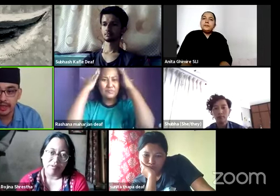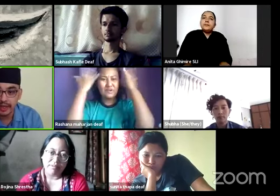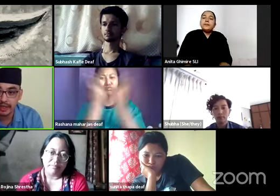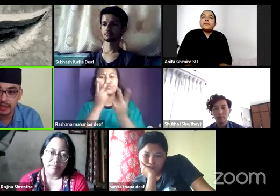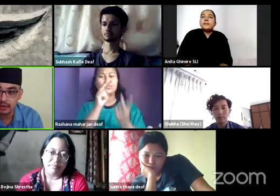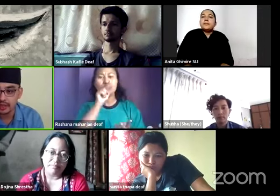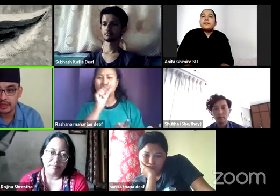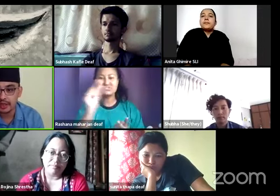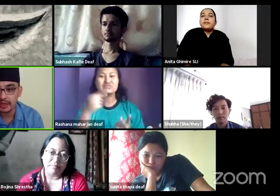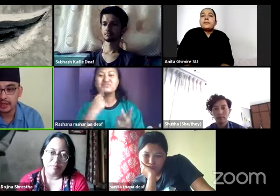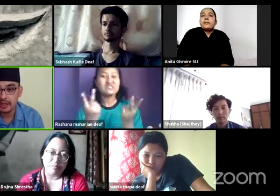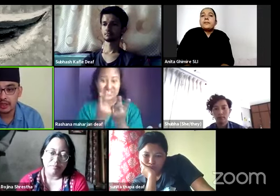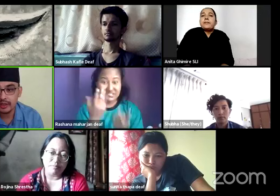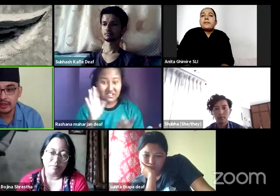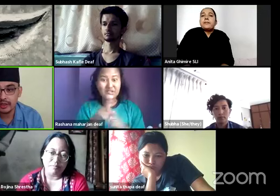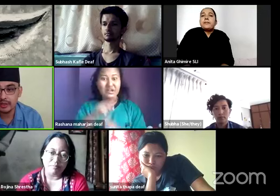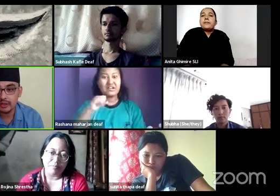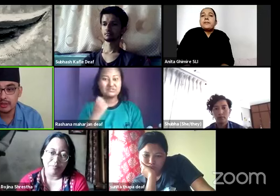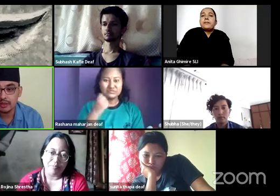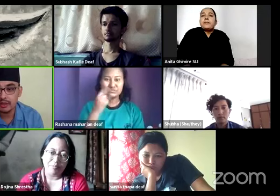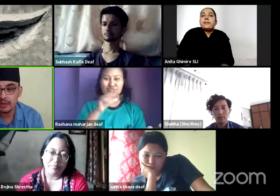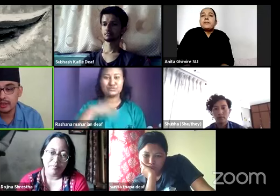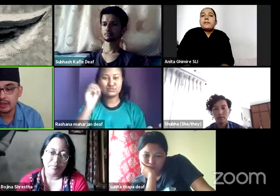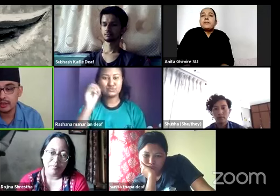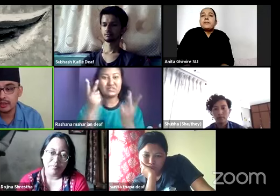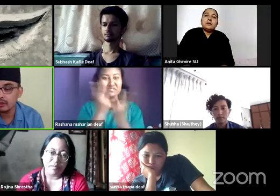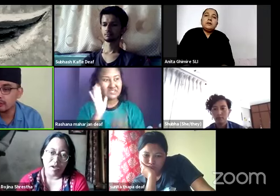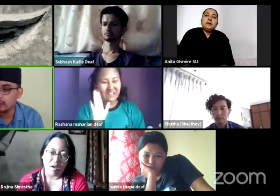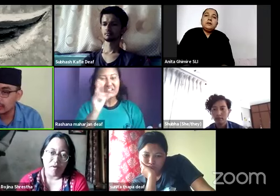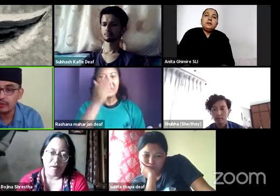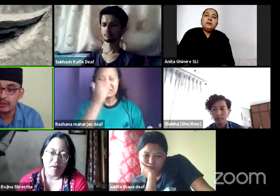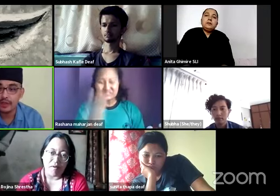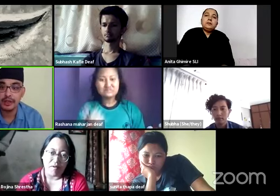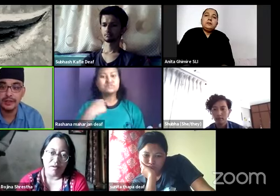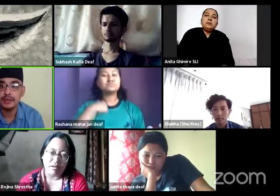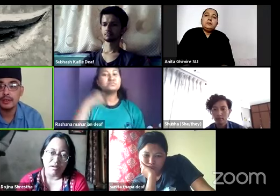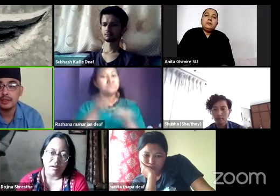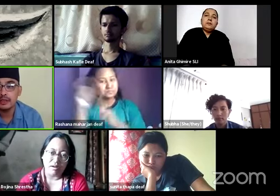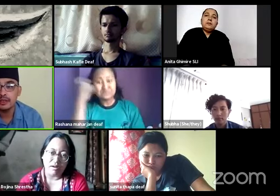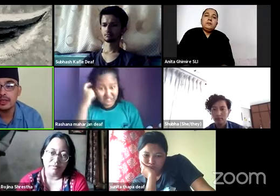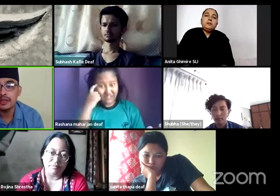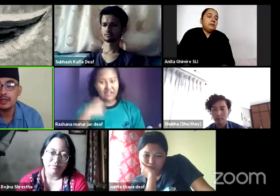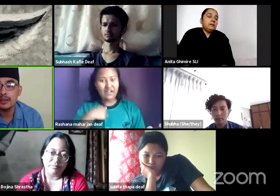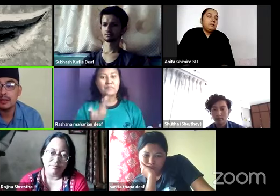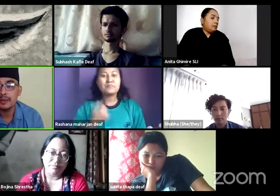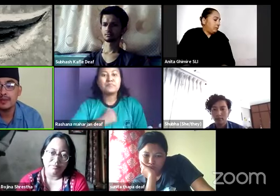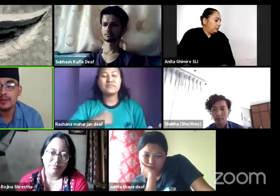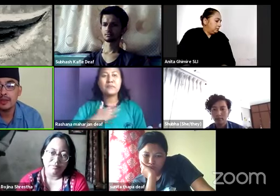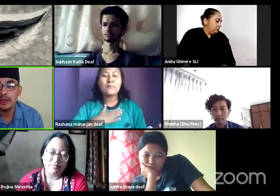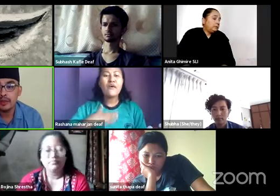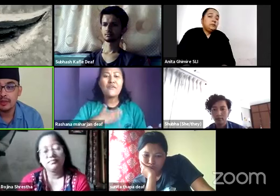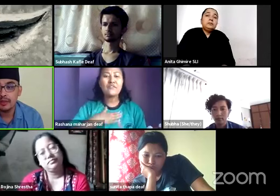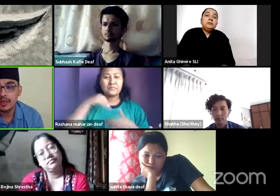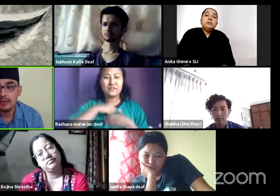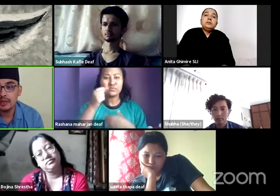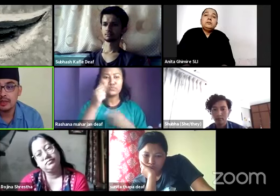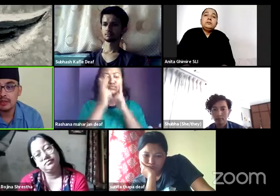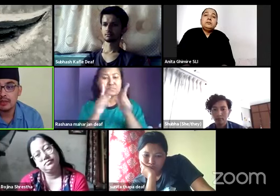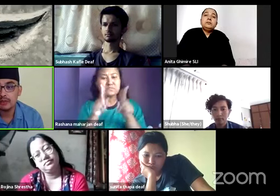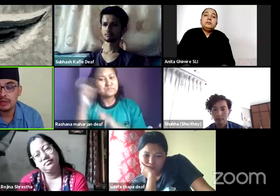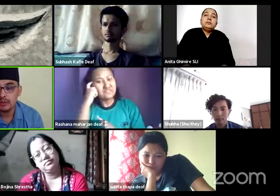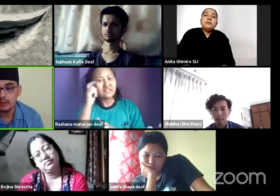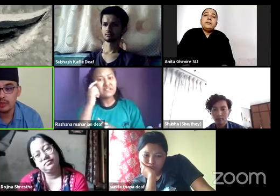कुरा पनि निकाल्छन् सोसाइटीले, अलिकति अब शब्दहरू पनि अलिकति गलत प्रयोग गर्नुहुन्छ होइन। त्यस कारणले चाहिँ अब मेरो विचारमा